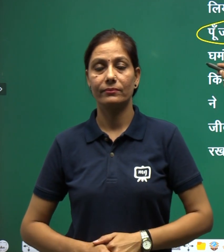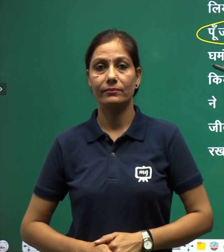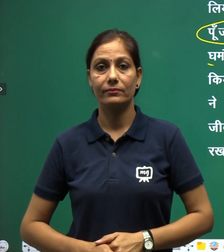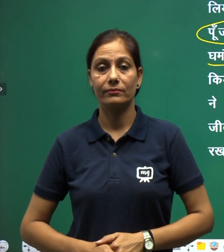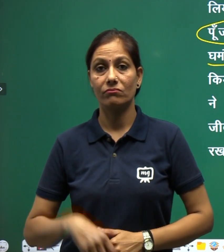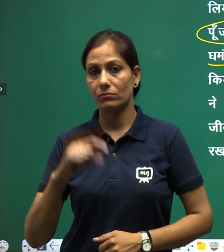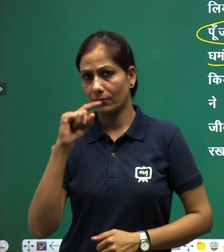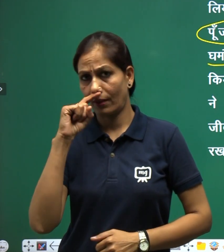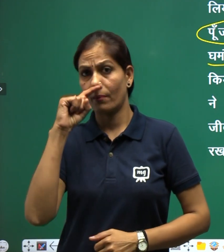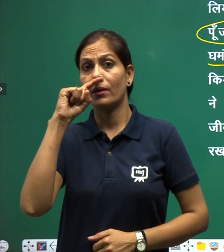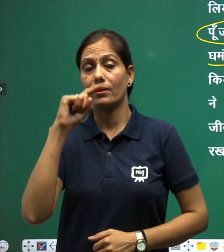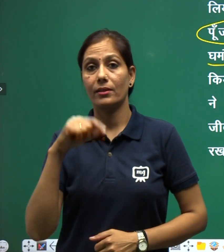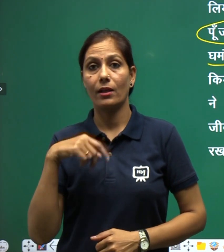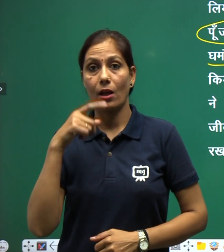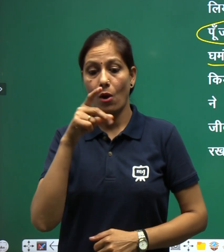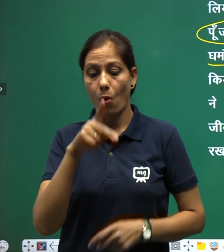घमंडी समाज का